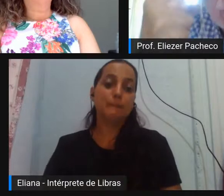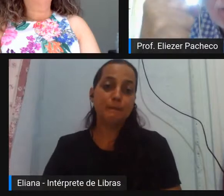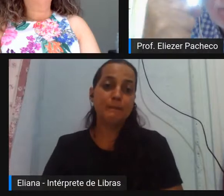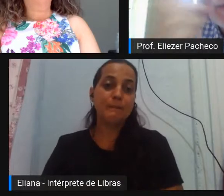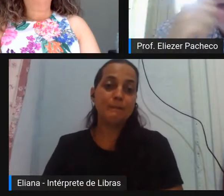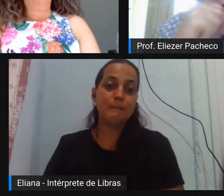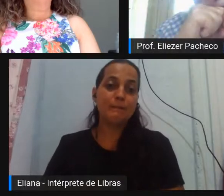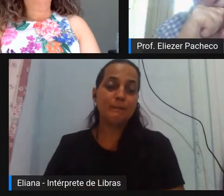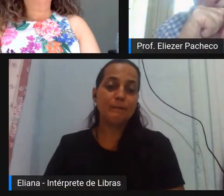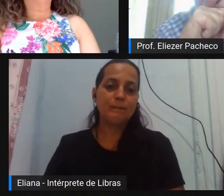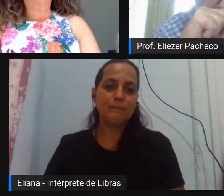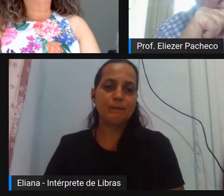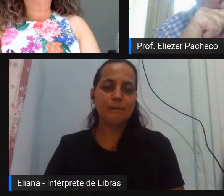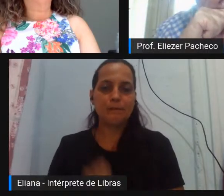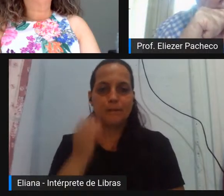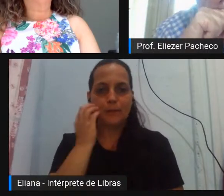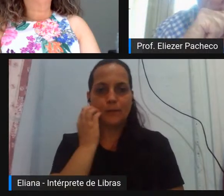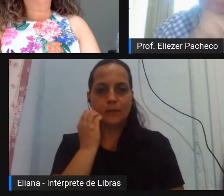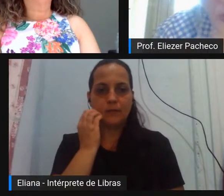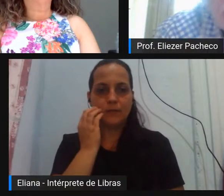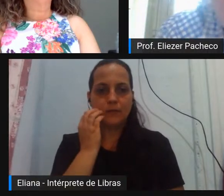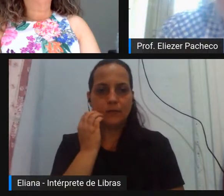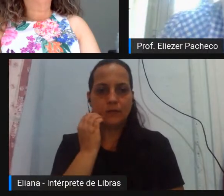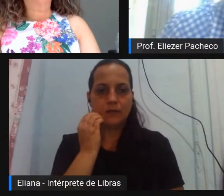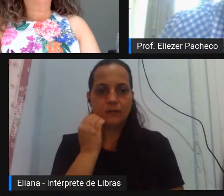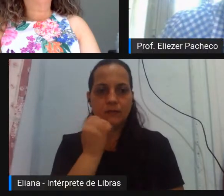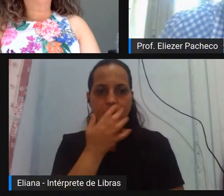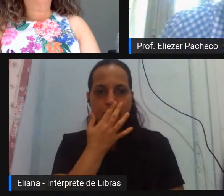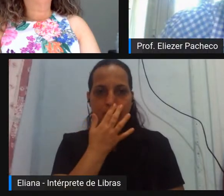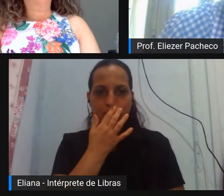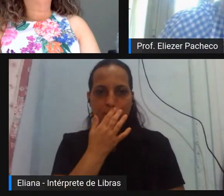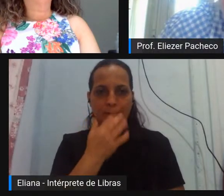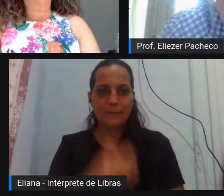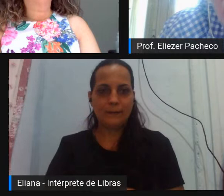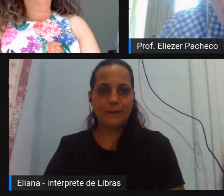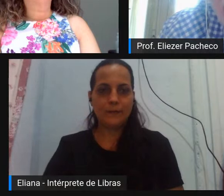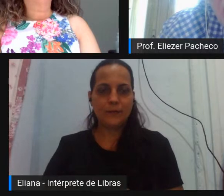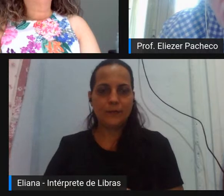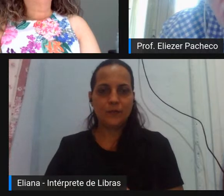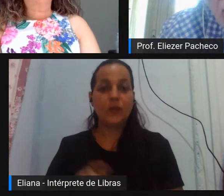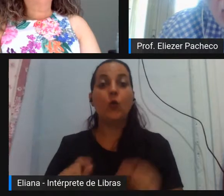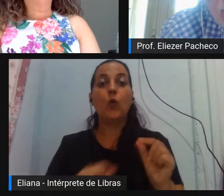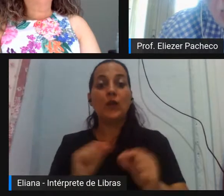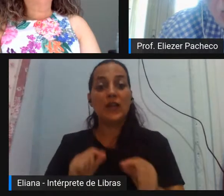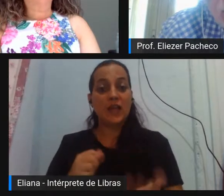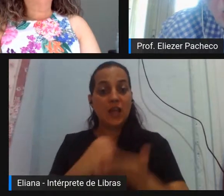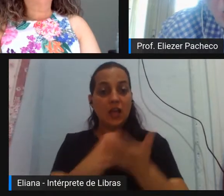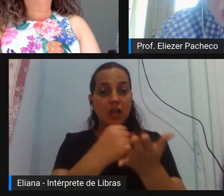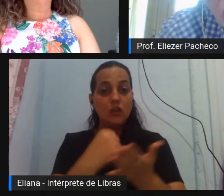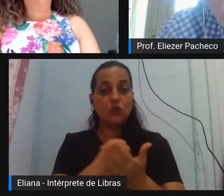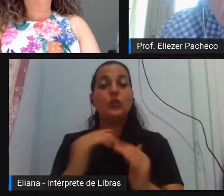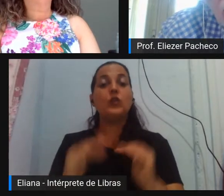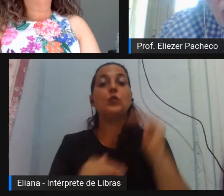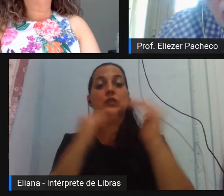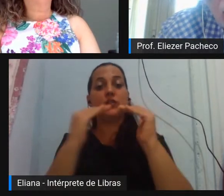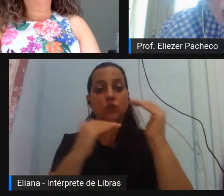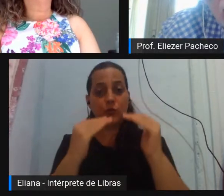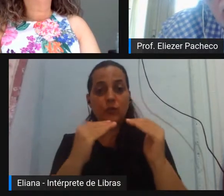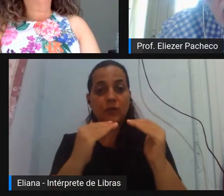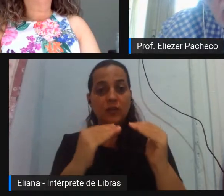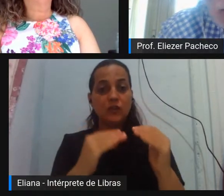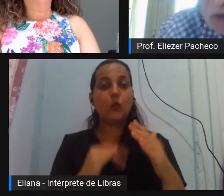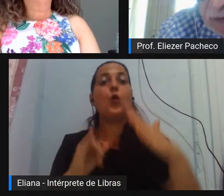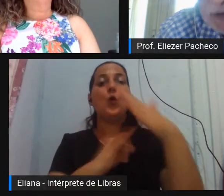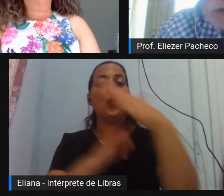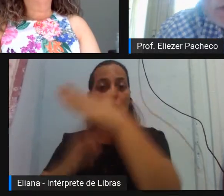além da concepção, o que pode garantir a sobrevivência dos